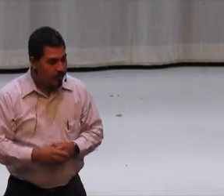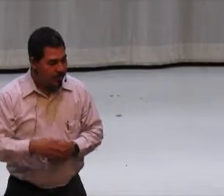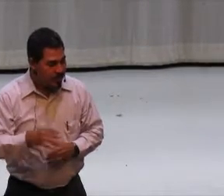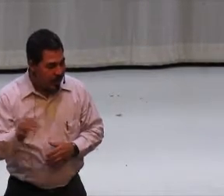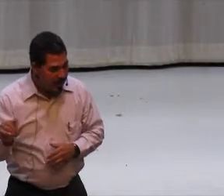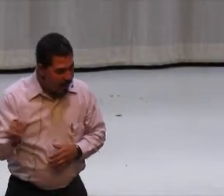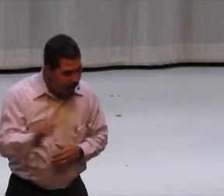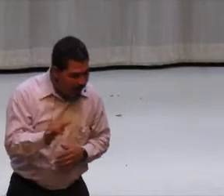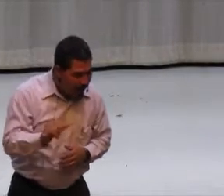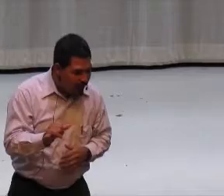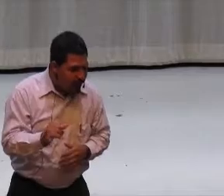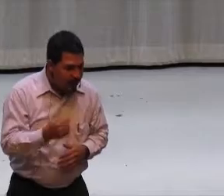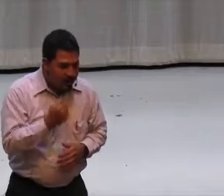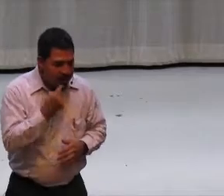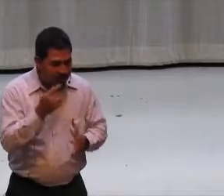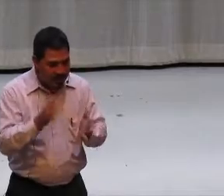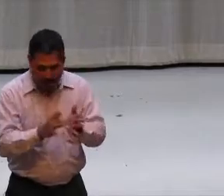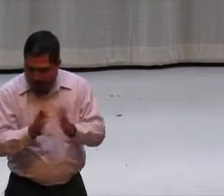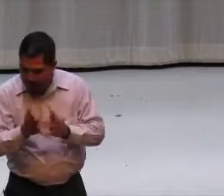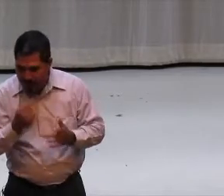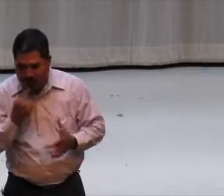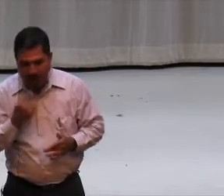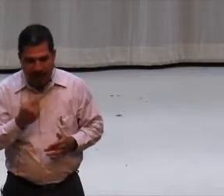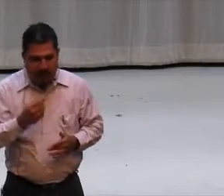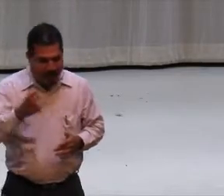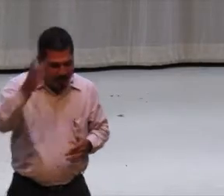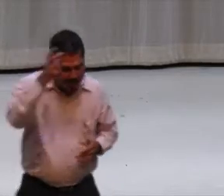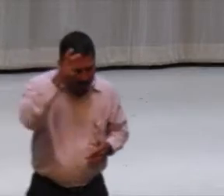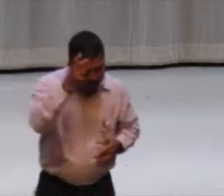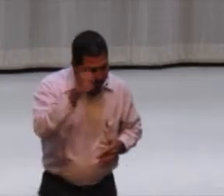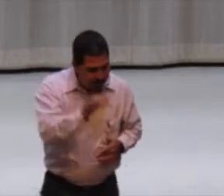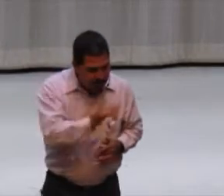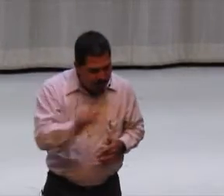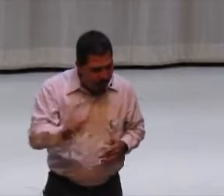Pues igual dice la Biblia que Satanás es igual